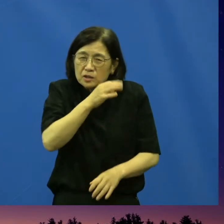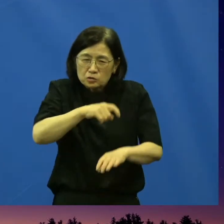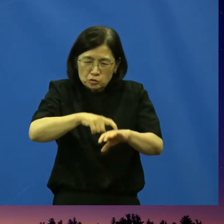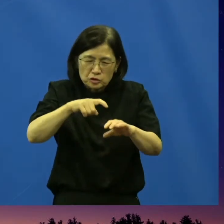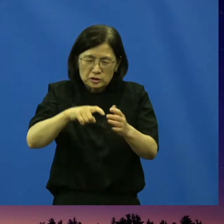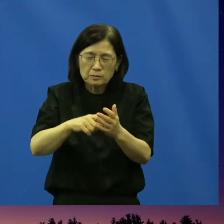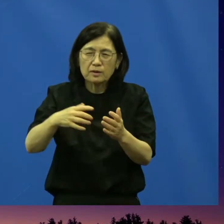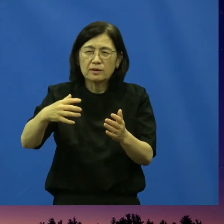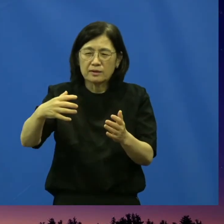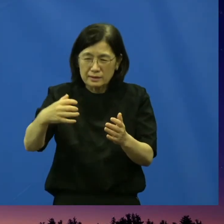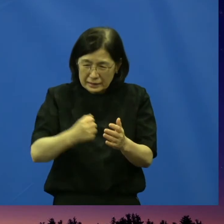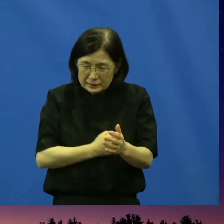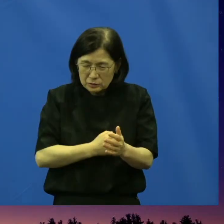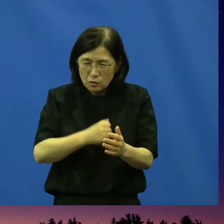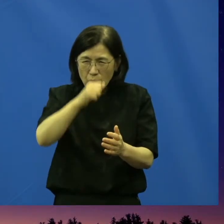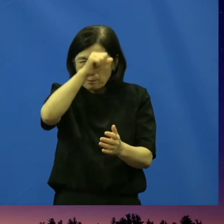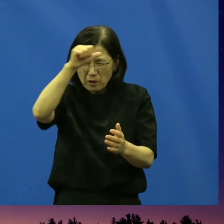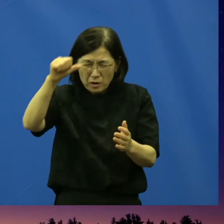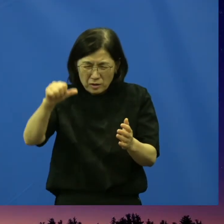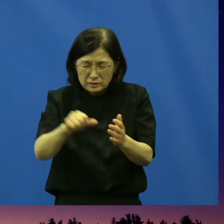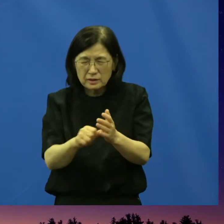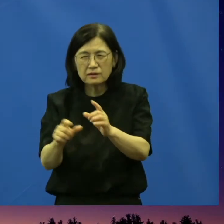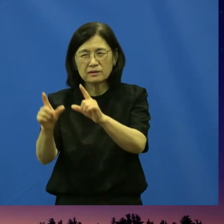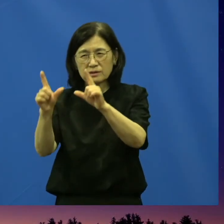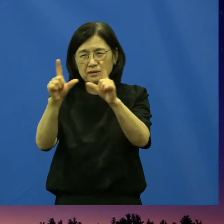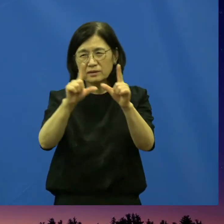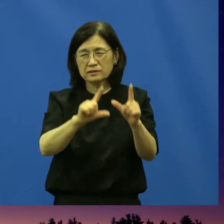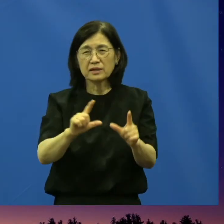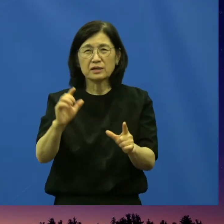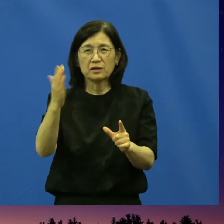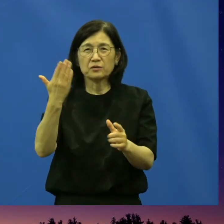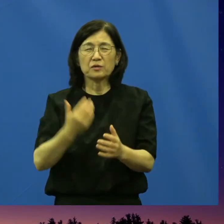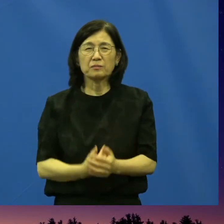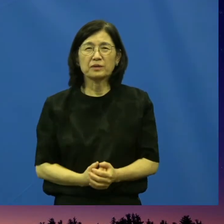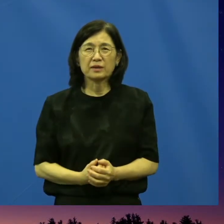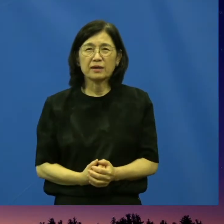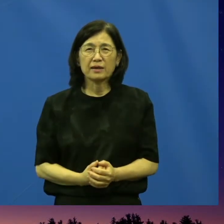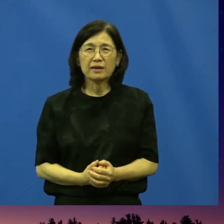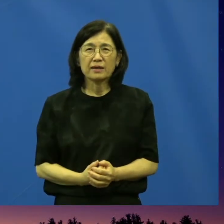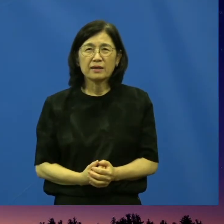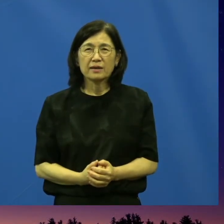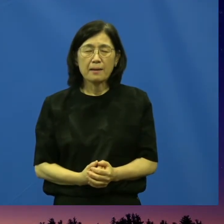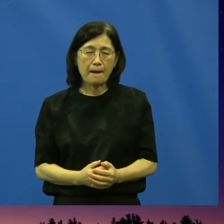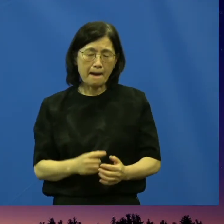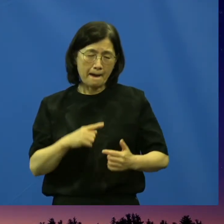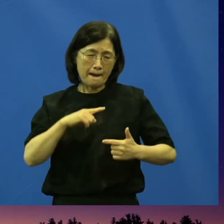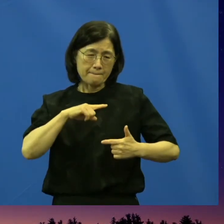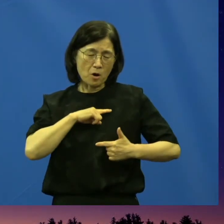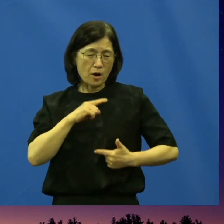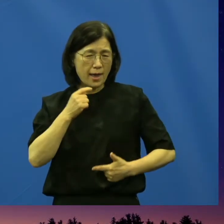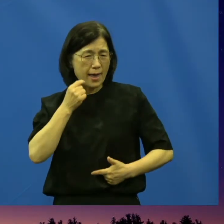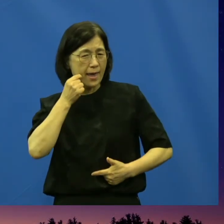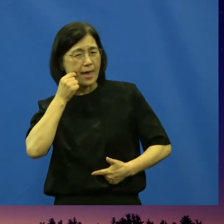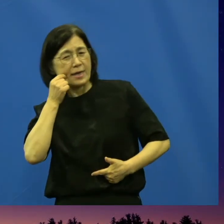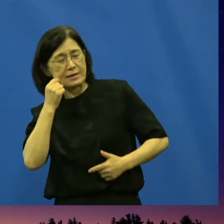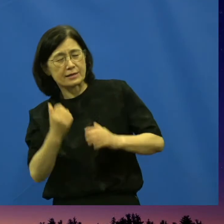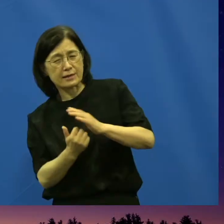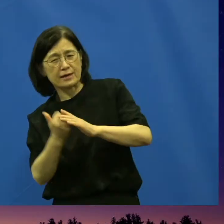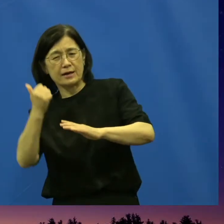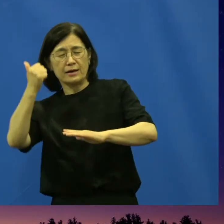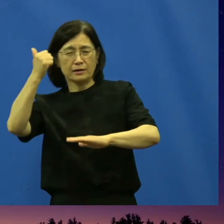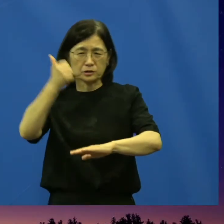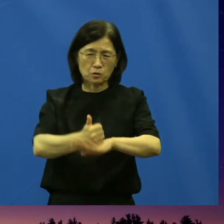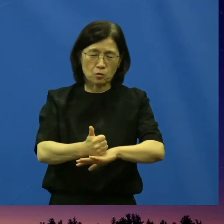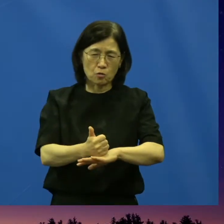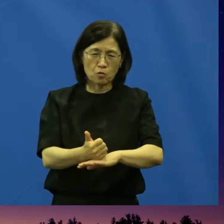안고 사는 거예요. 해결이 안 되는 거예요. 뭐 그걸 감투로, 권력으로, 때로는 명예로, 인기로, 성공으로